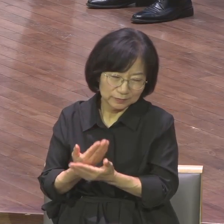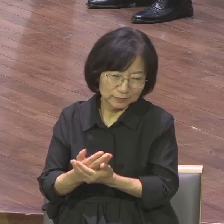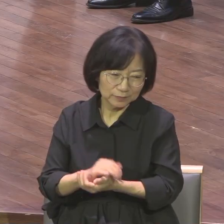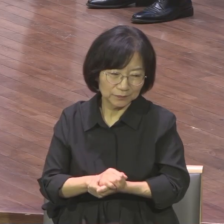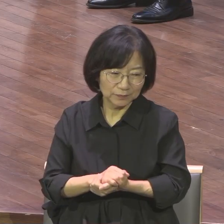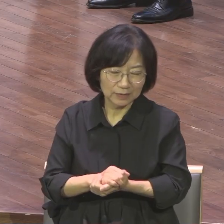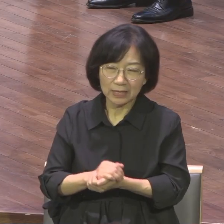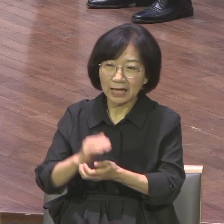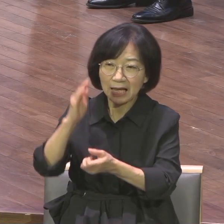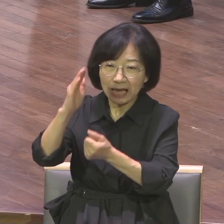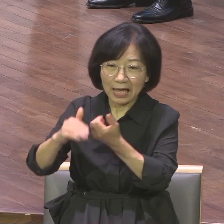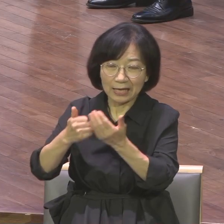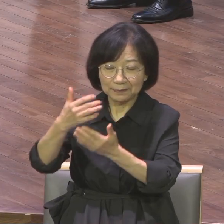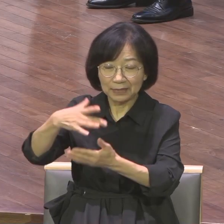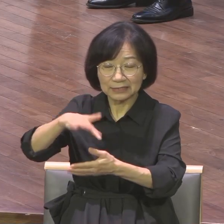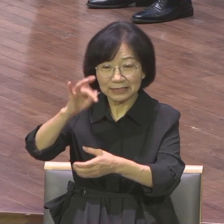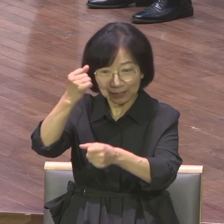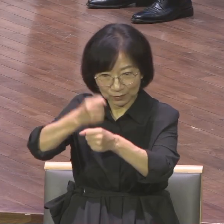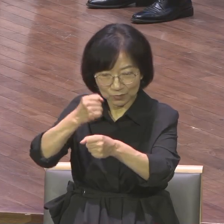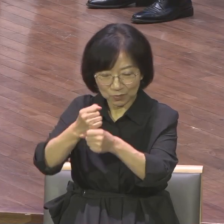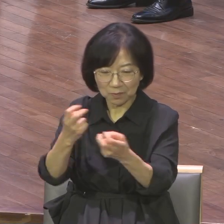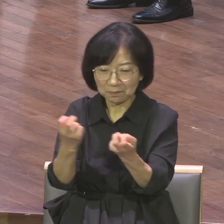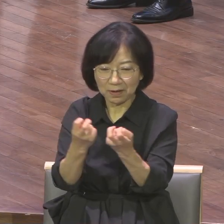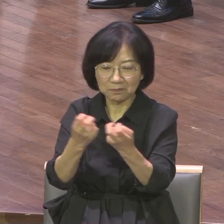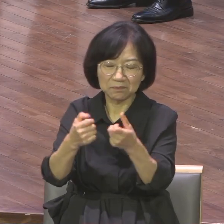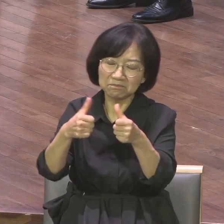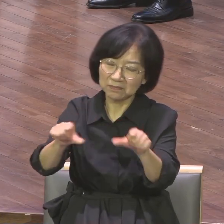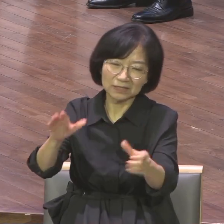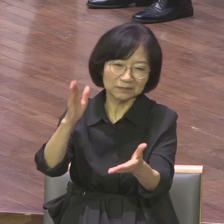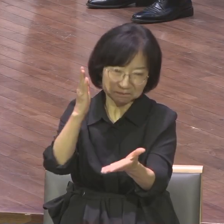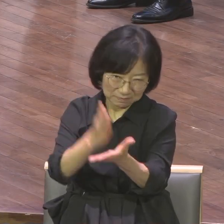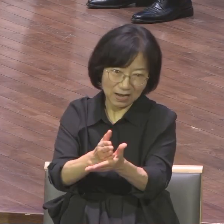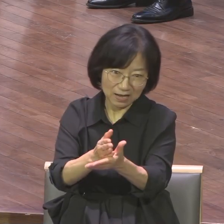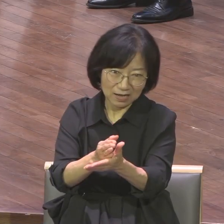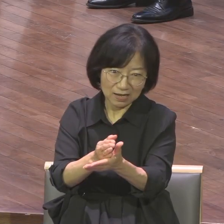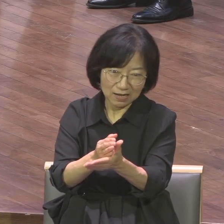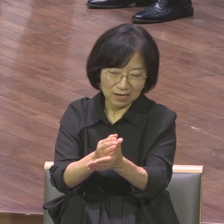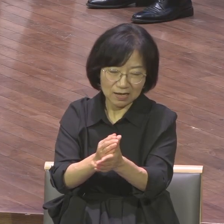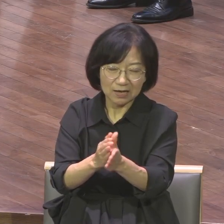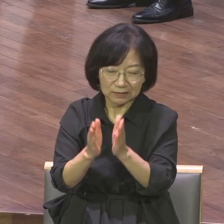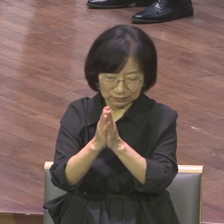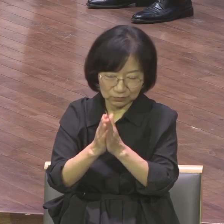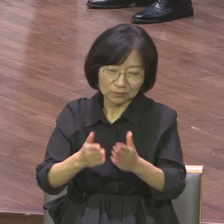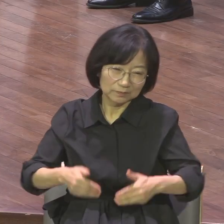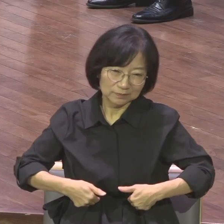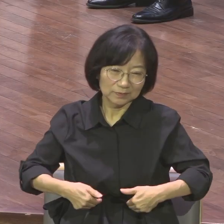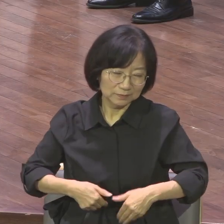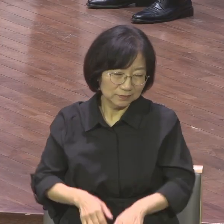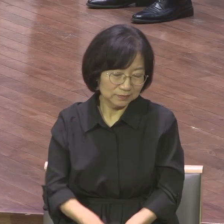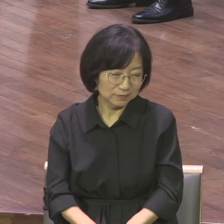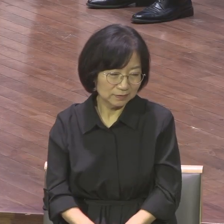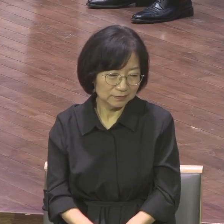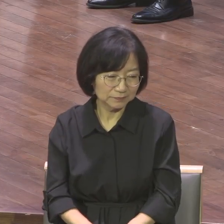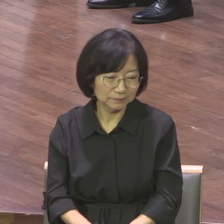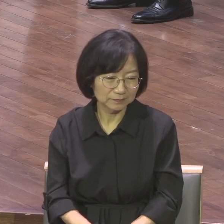창조 원리를 깨는 일이 없도록. 지금 미국에서는 트럼프가 다 없애버렸잖아요. 그거 다.